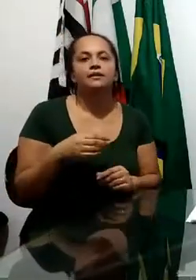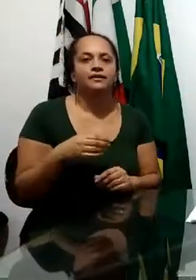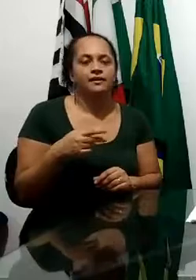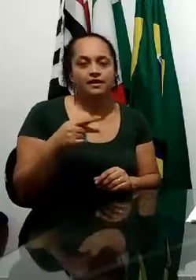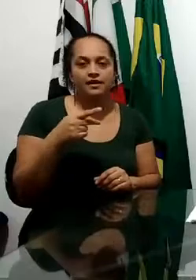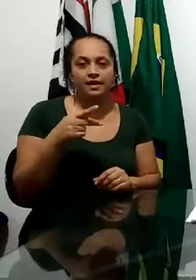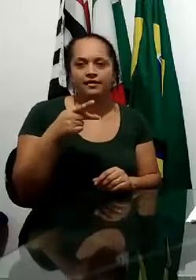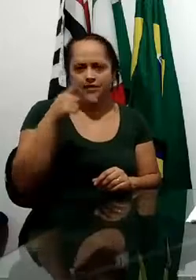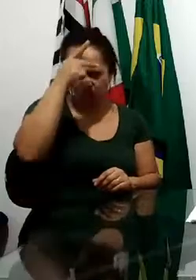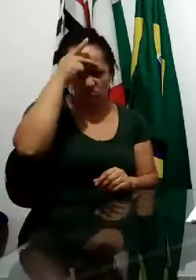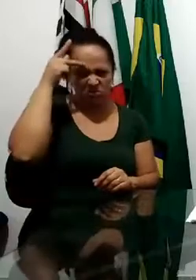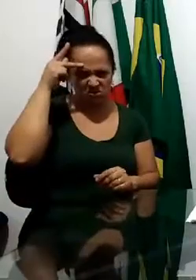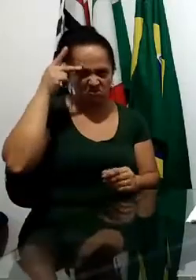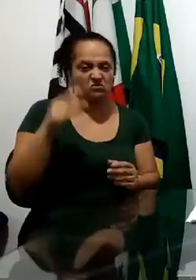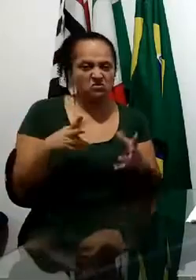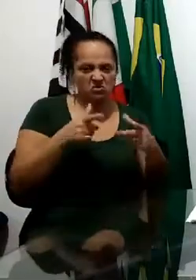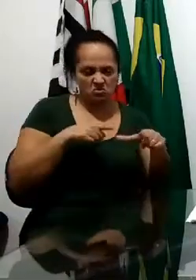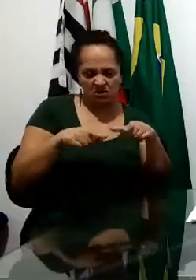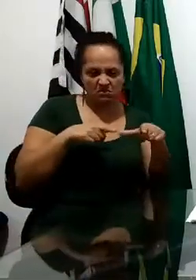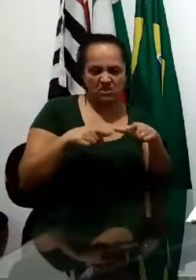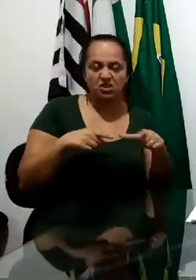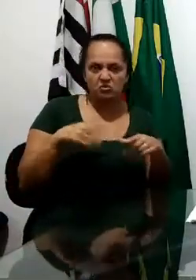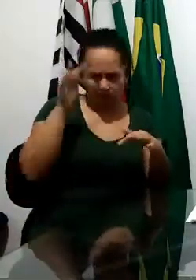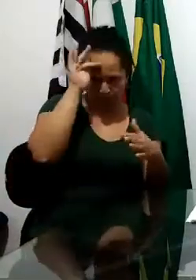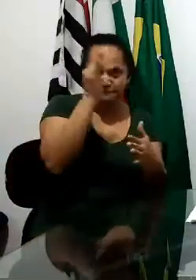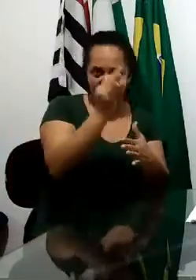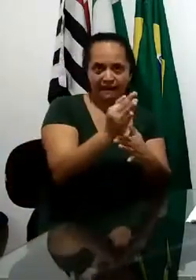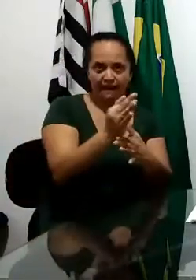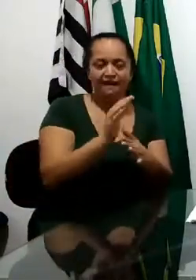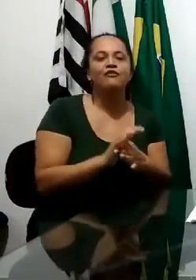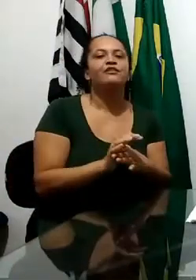ele recompensou os servos fiéis. Olha lá.